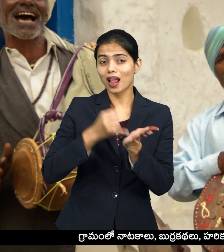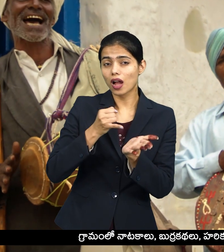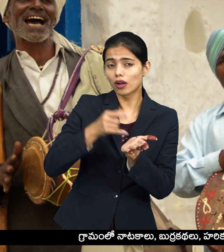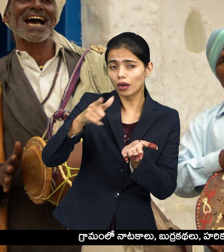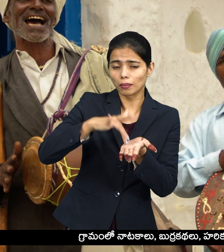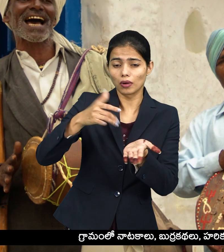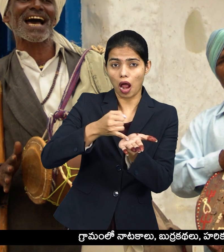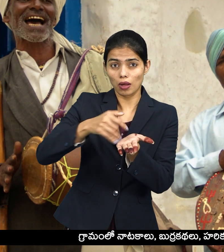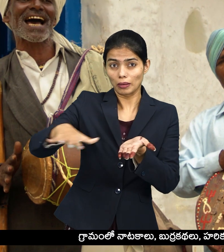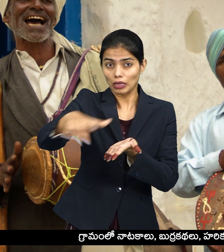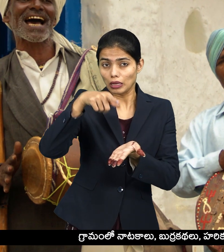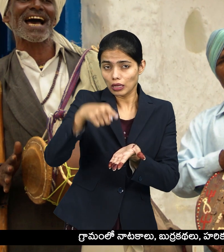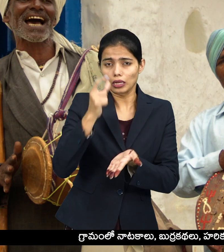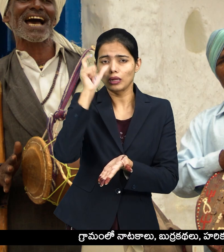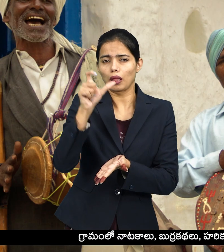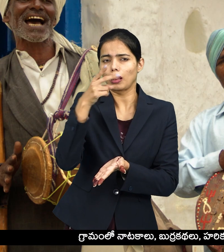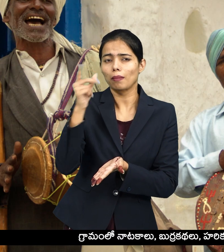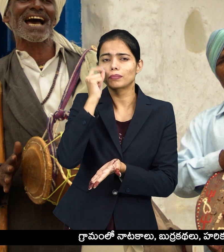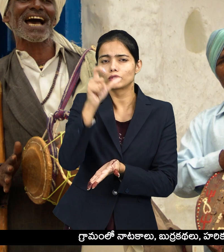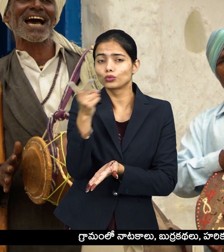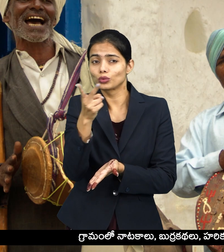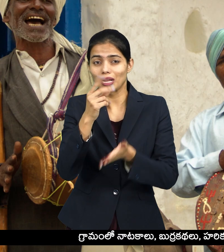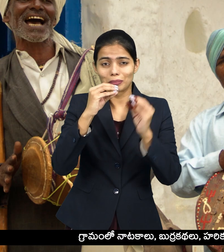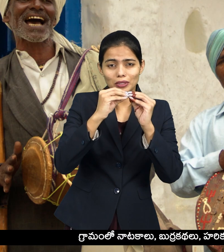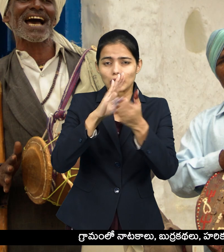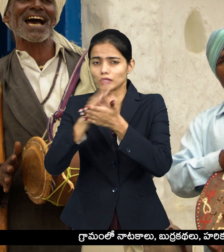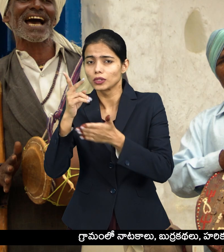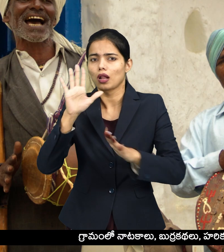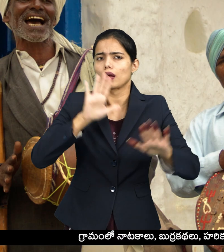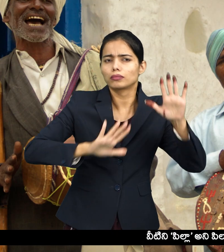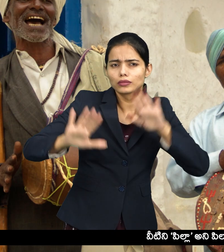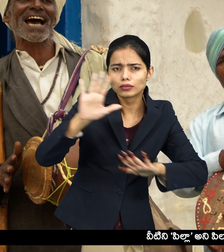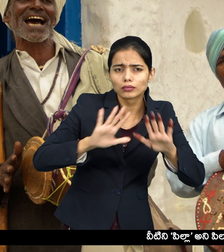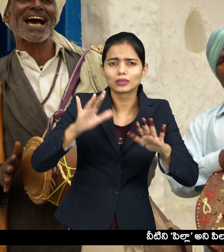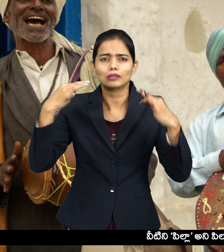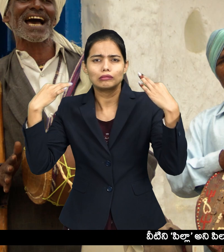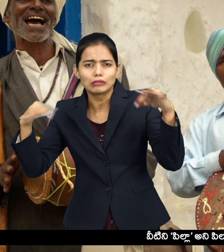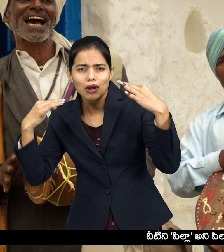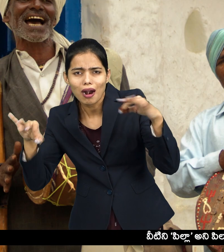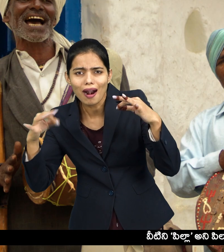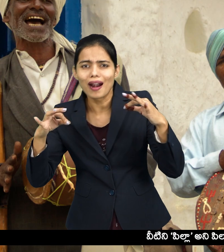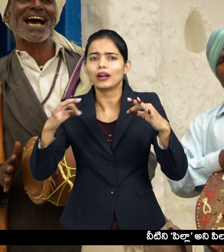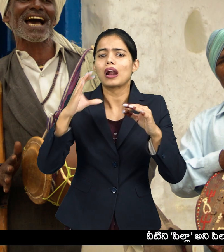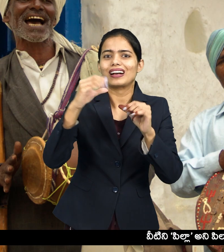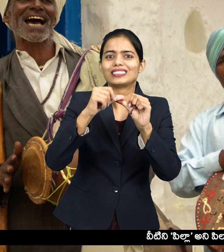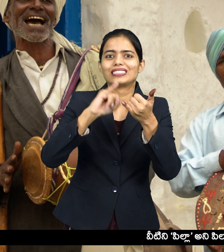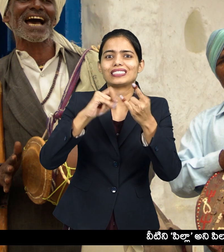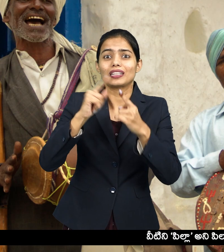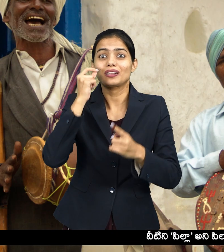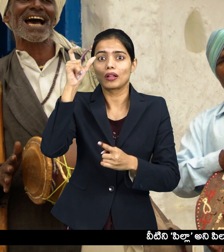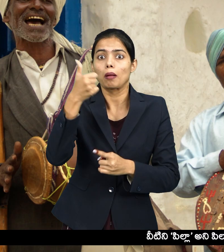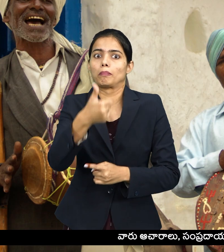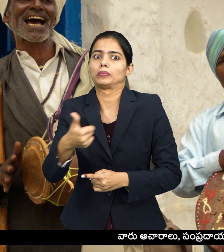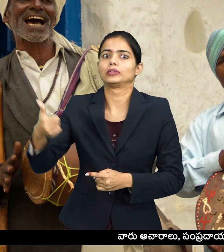గ్రామంలో నాటకాలు, బుర్రకథలు, హరికథలు మరియు రికార్డ్ డాన్స్లకు ఒక వేదిక ఉంది. వీటిని పిల్ల అని పిలువబడే కుల